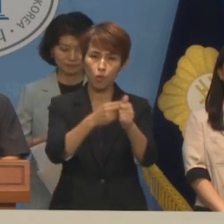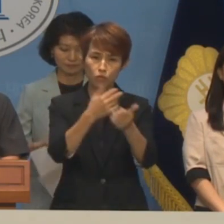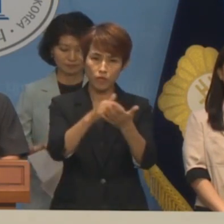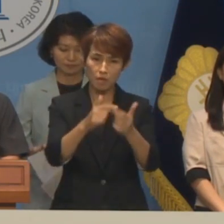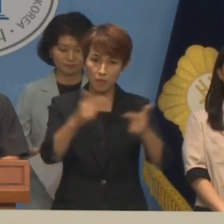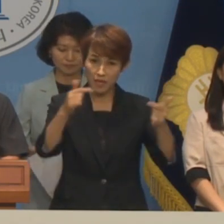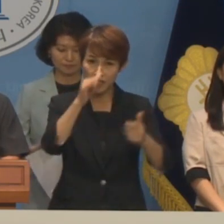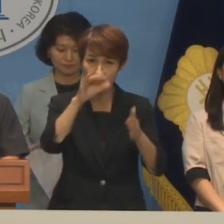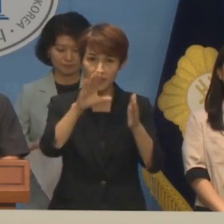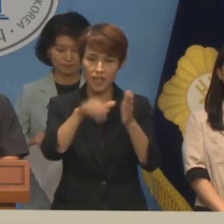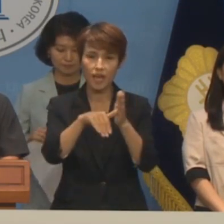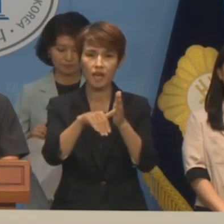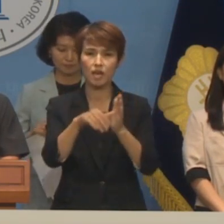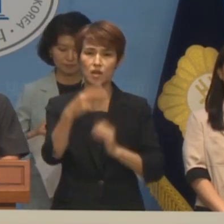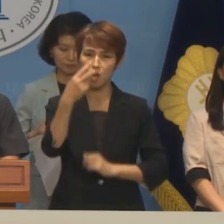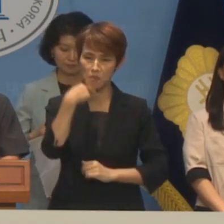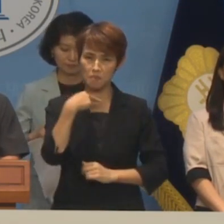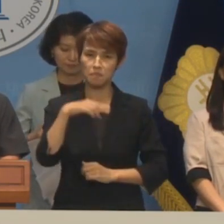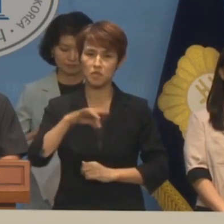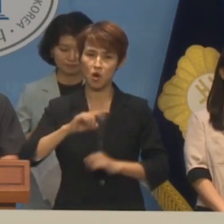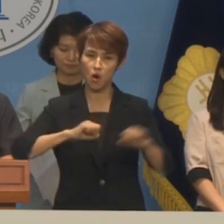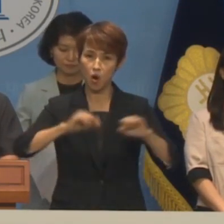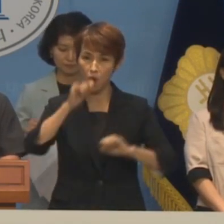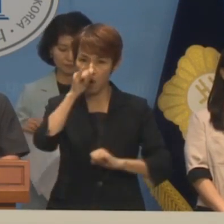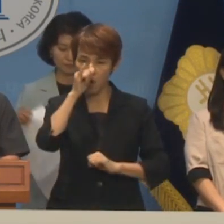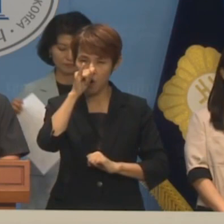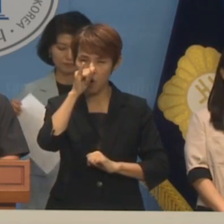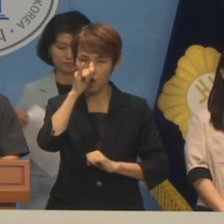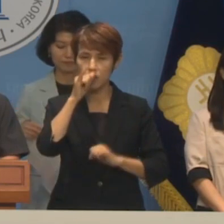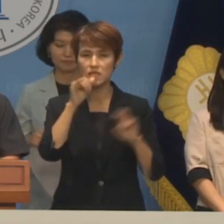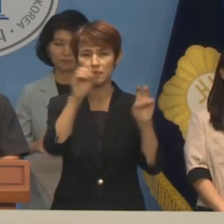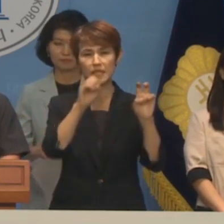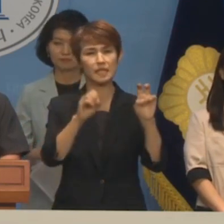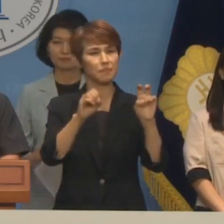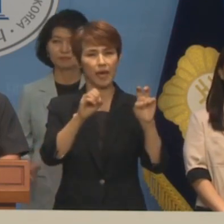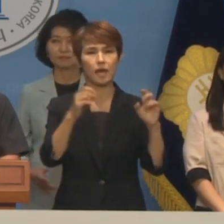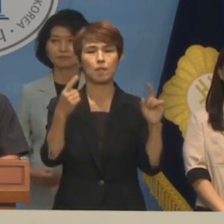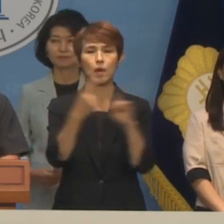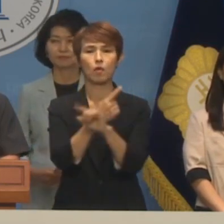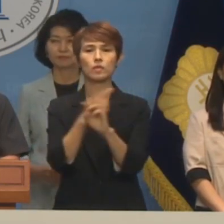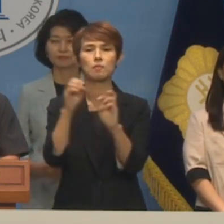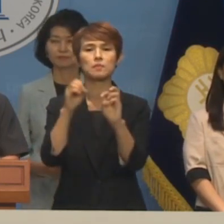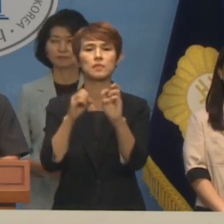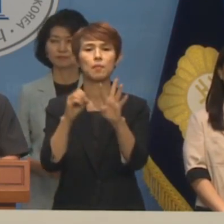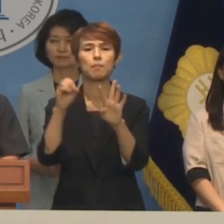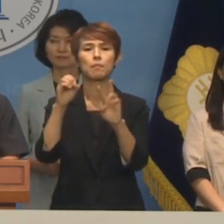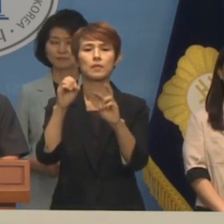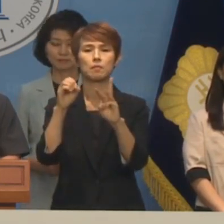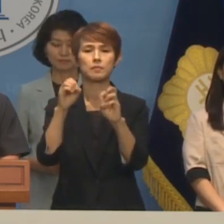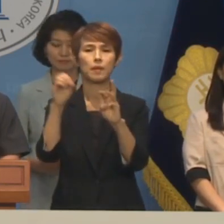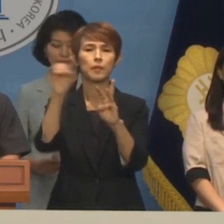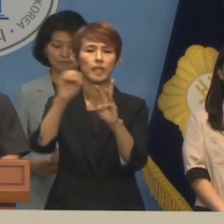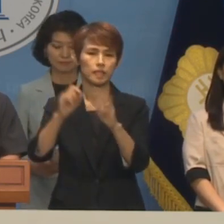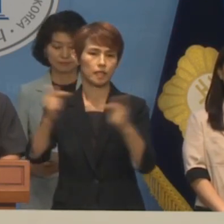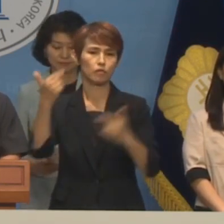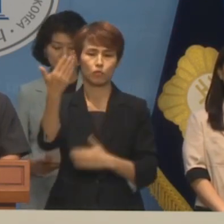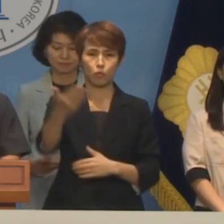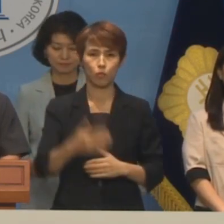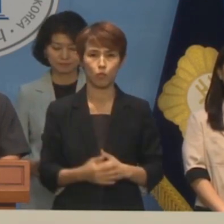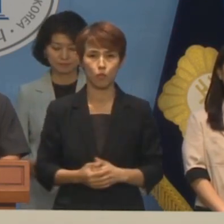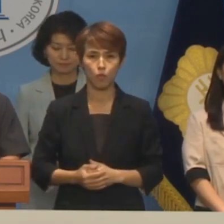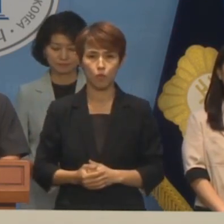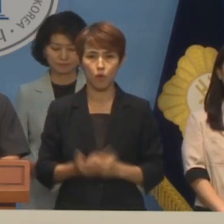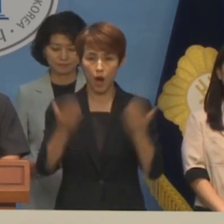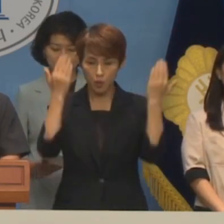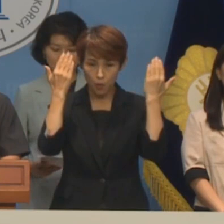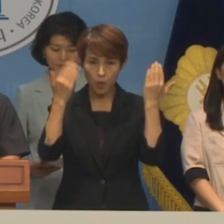시 겸임 초빙 교원 비율을 현행 20%에서 33%로 확대하고 학과 간 정원